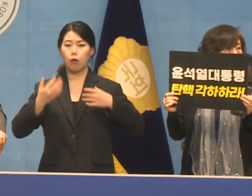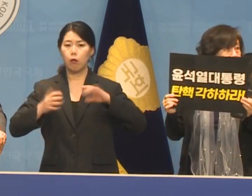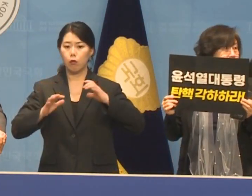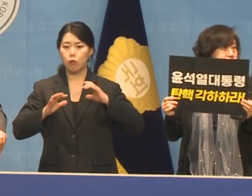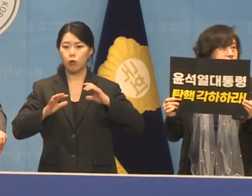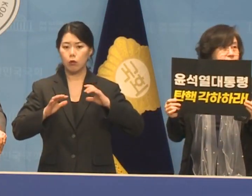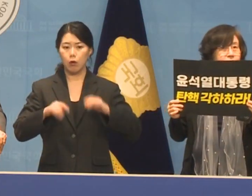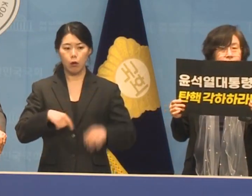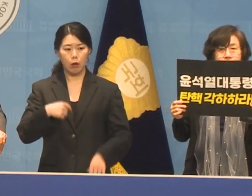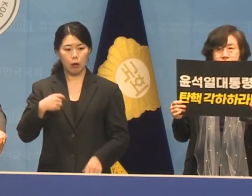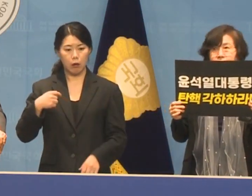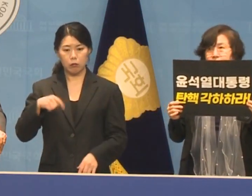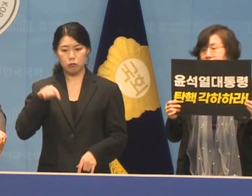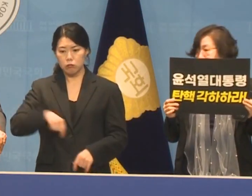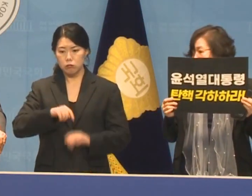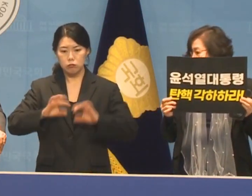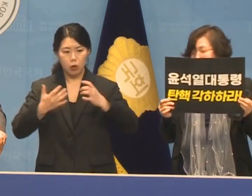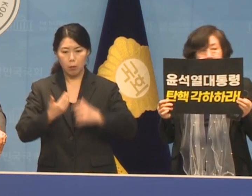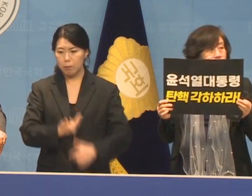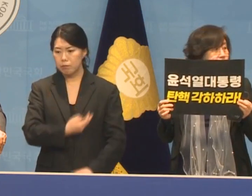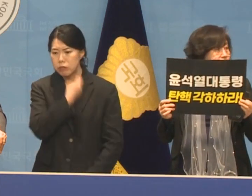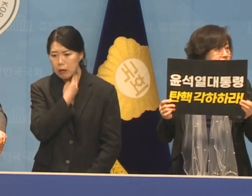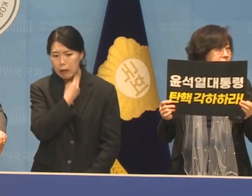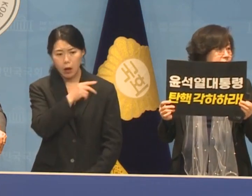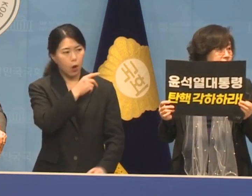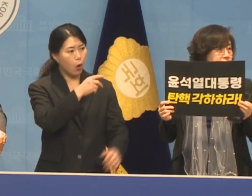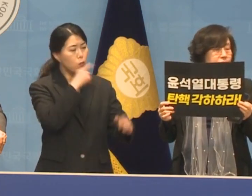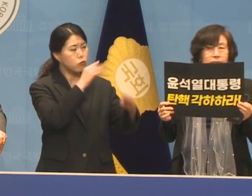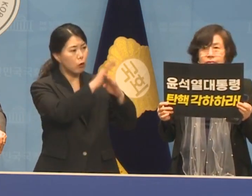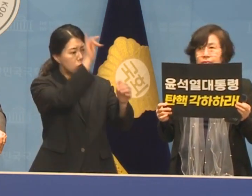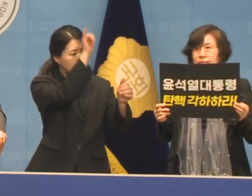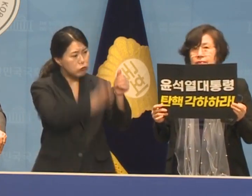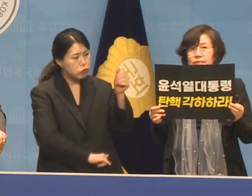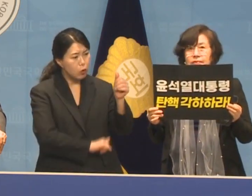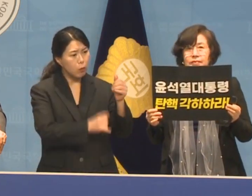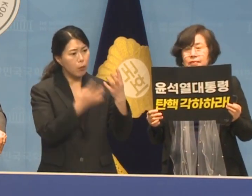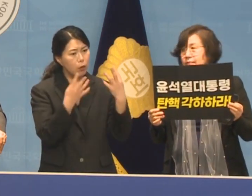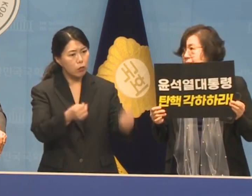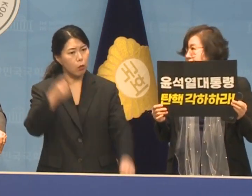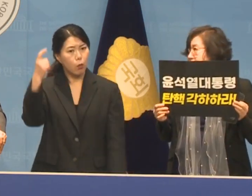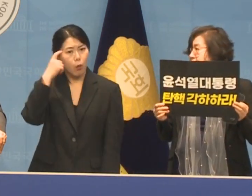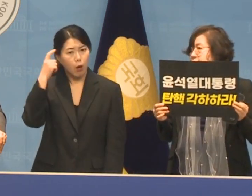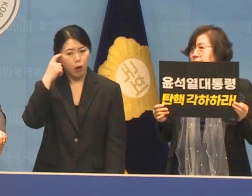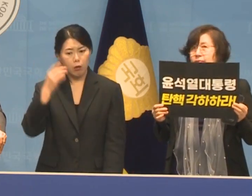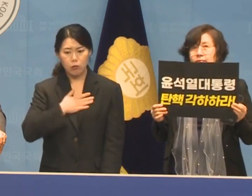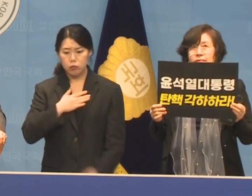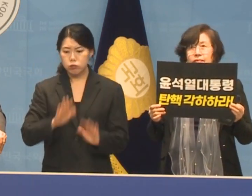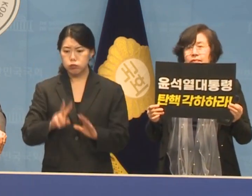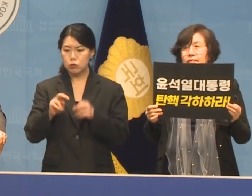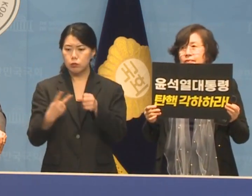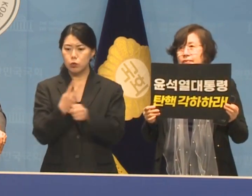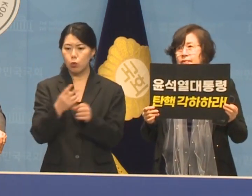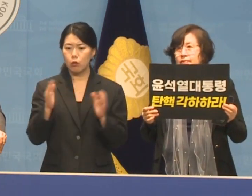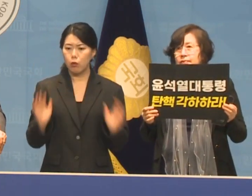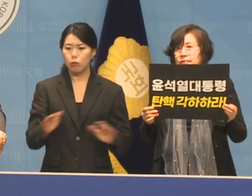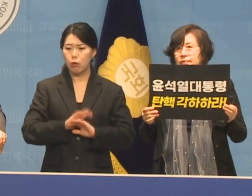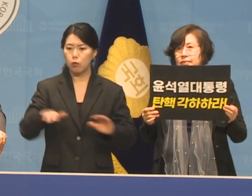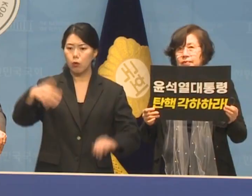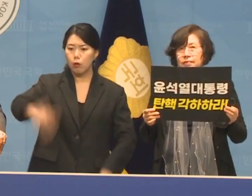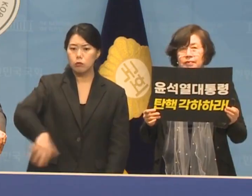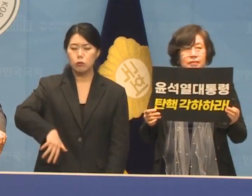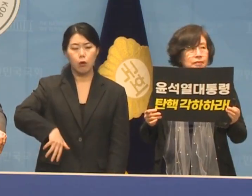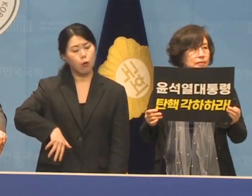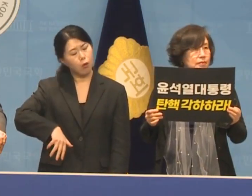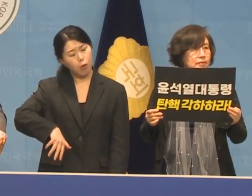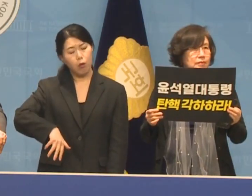자기 나라를 배신하는 욕적들이 이렇게 많은 그 이유를 22년 동안 저는 아직도 풀지 못한 숙제로 간직하고 이